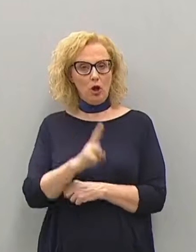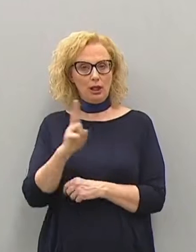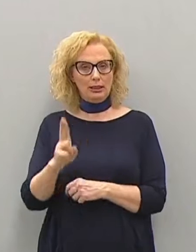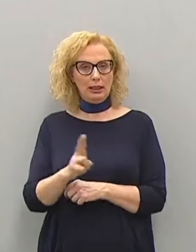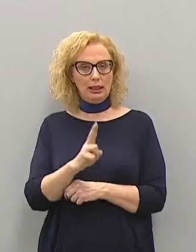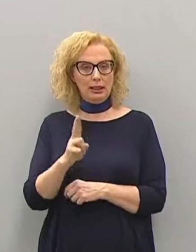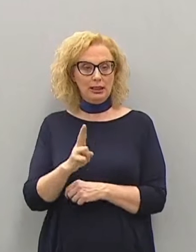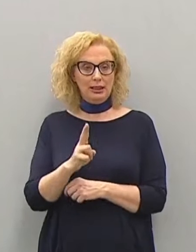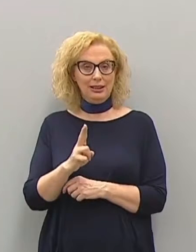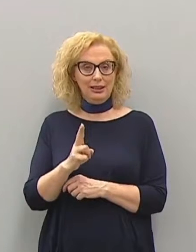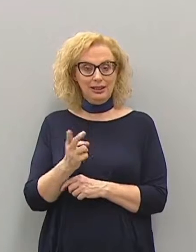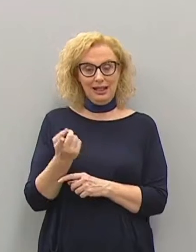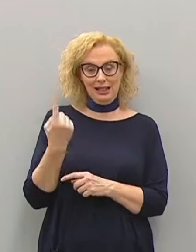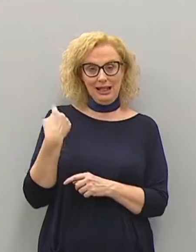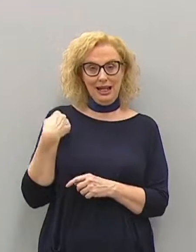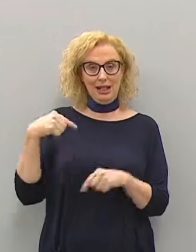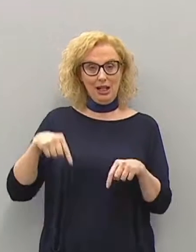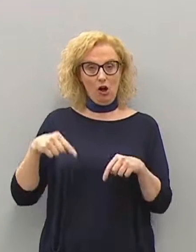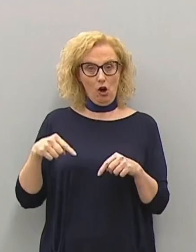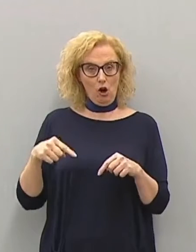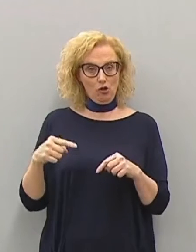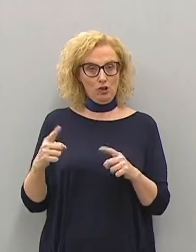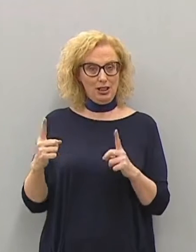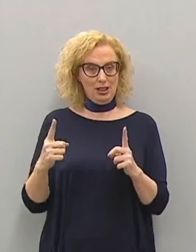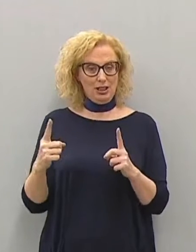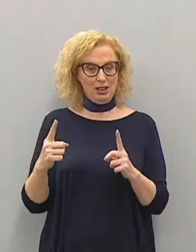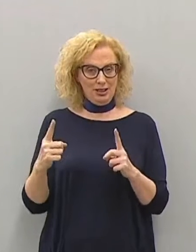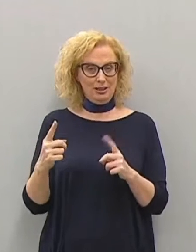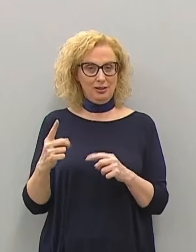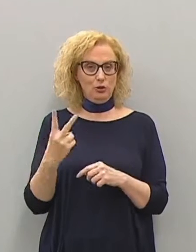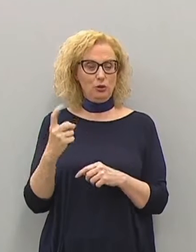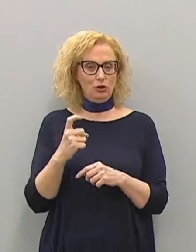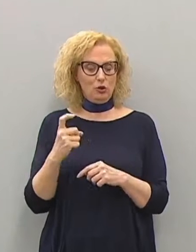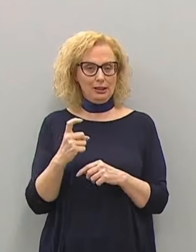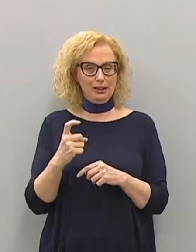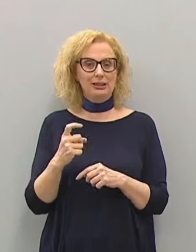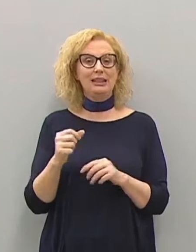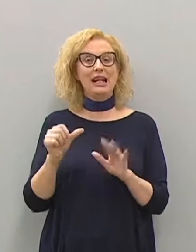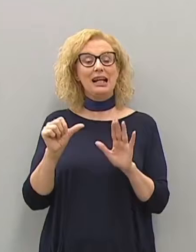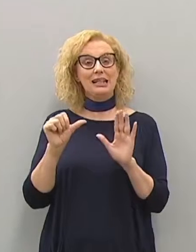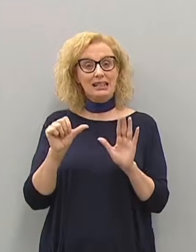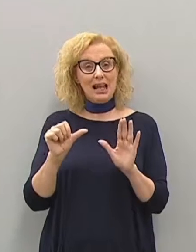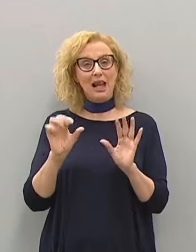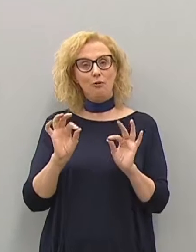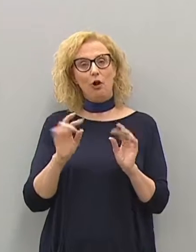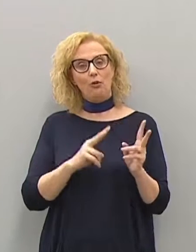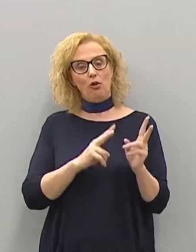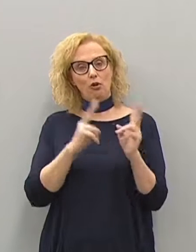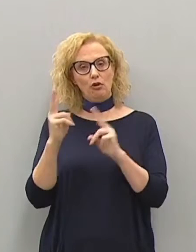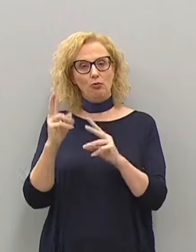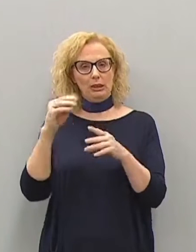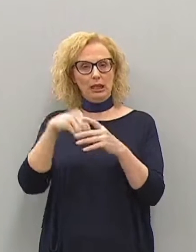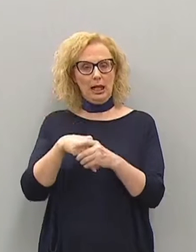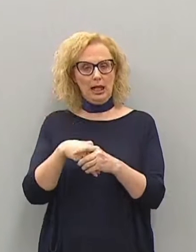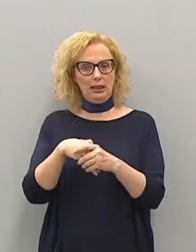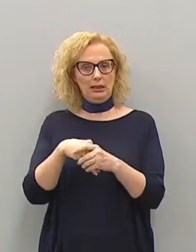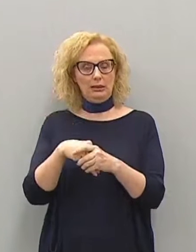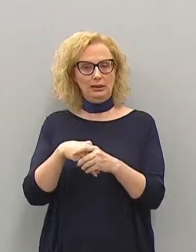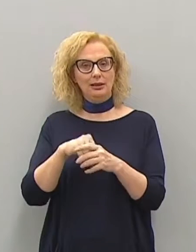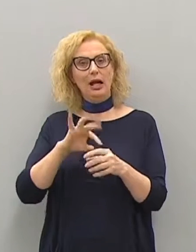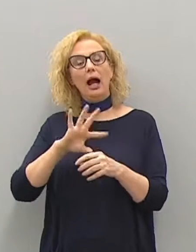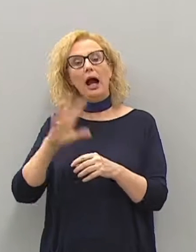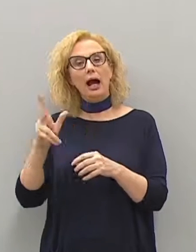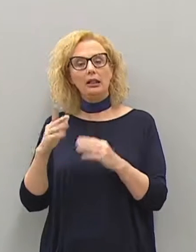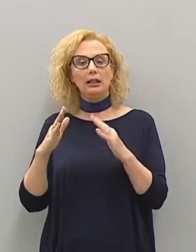la giornata di ieri nel weekend e oggi e di questi sei sono avvenuti presso i nostri ospedali e gli